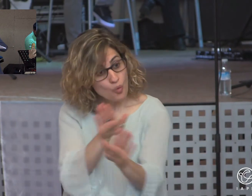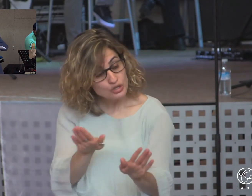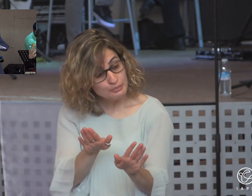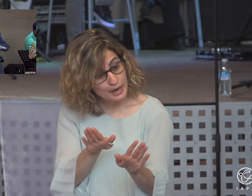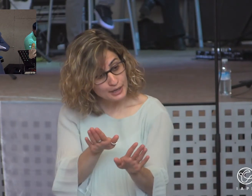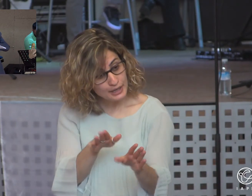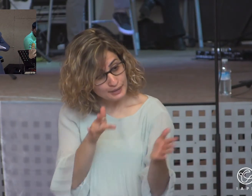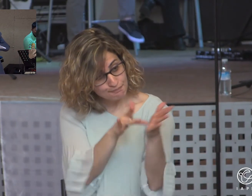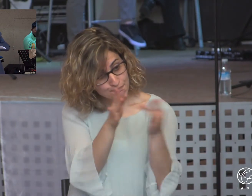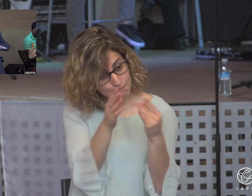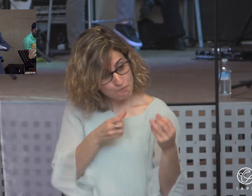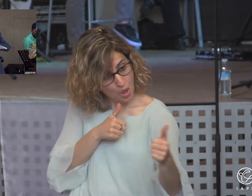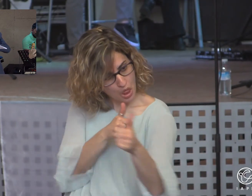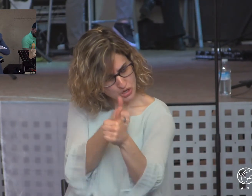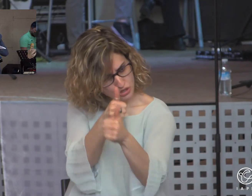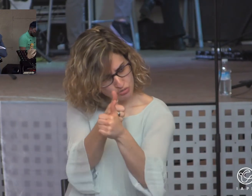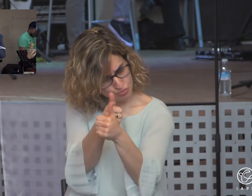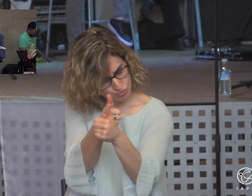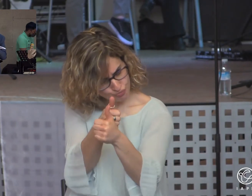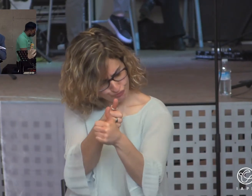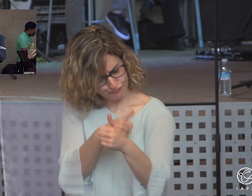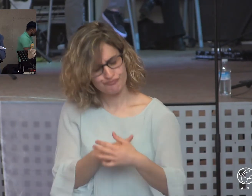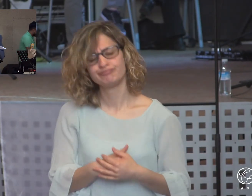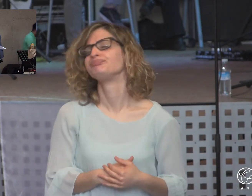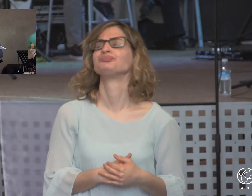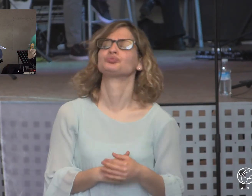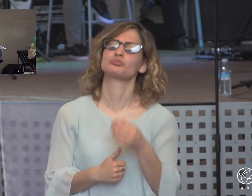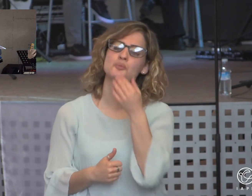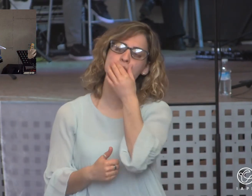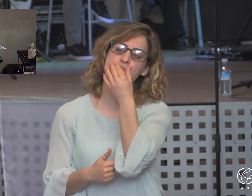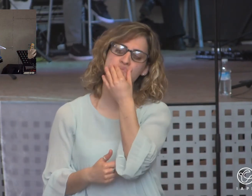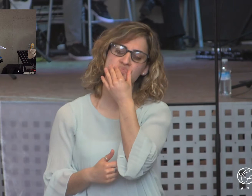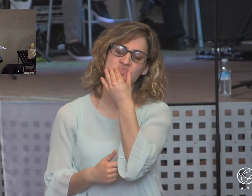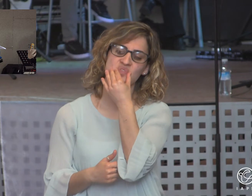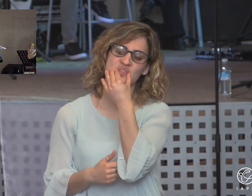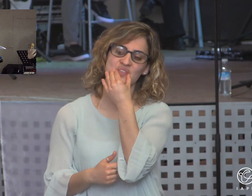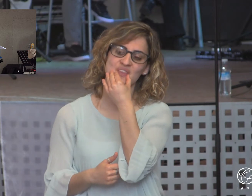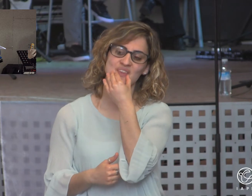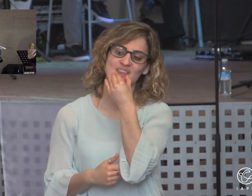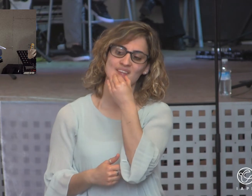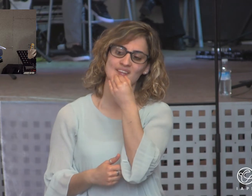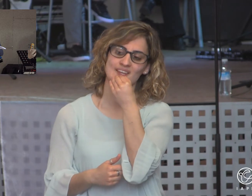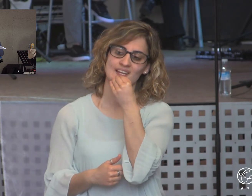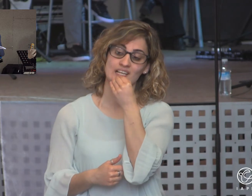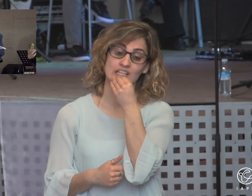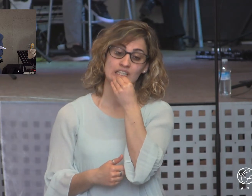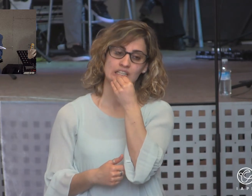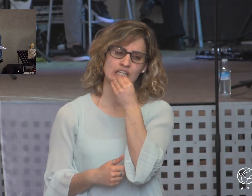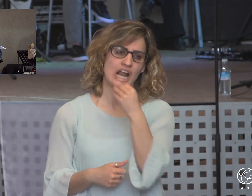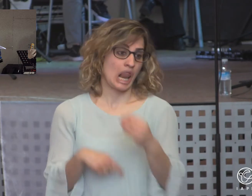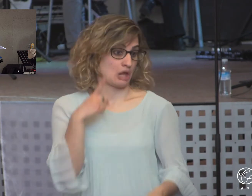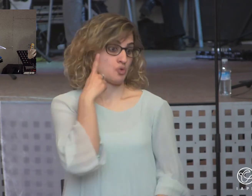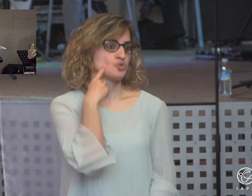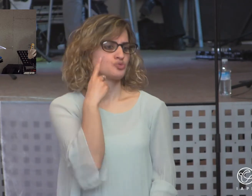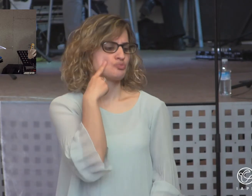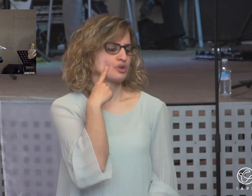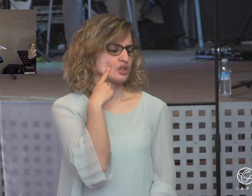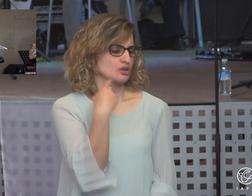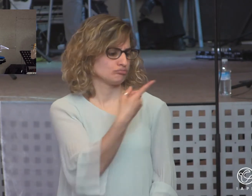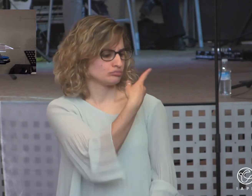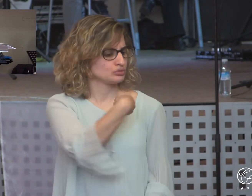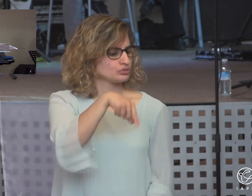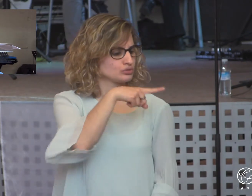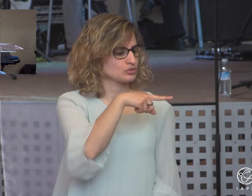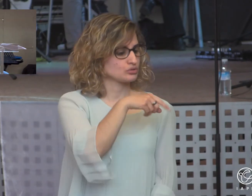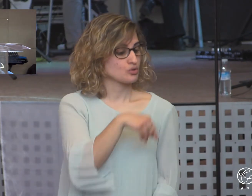¿Vale? El jueves que llamamos Santo, aunque